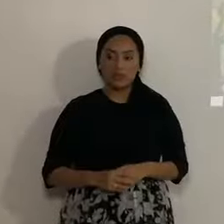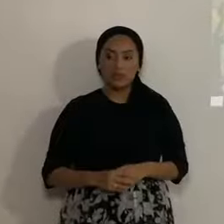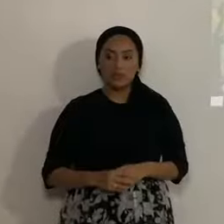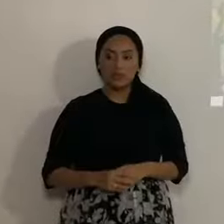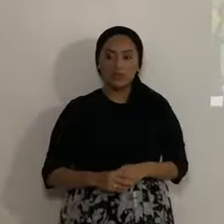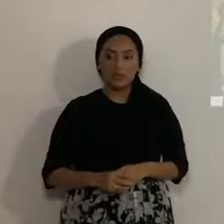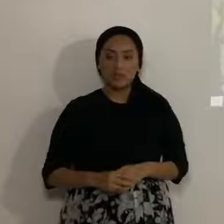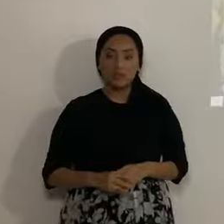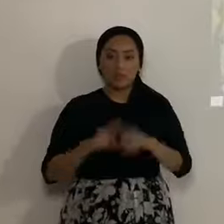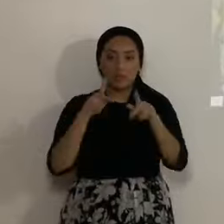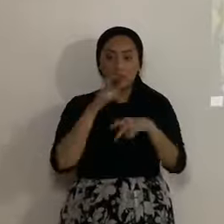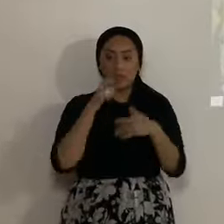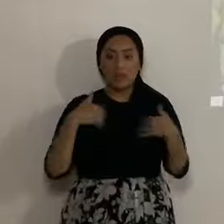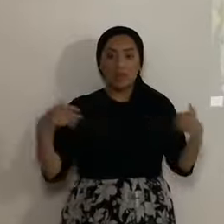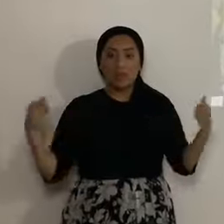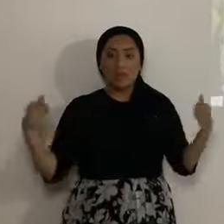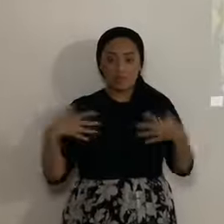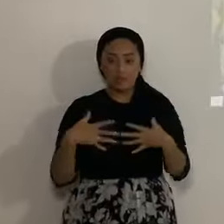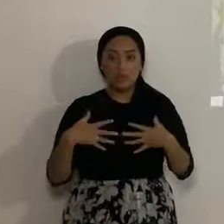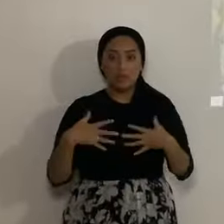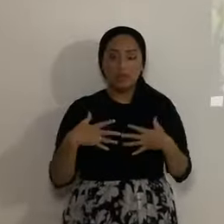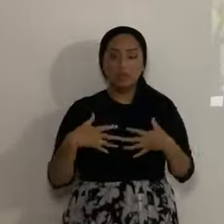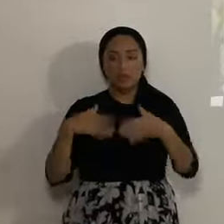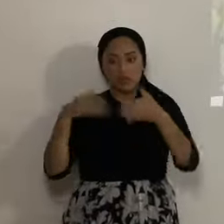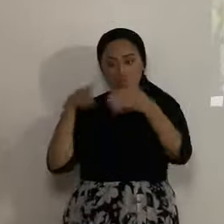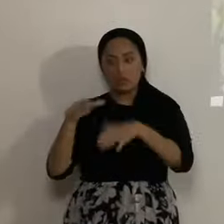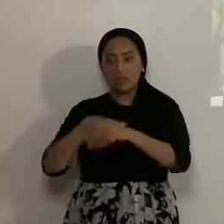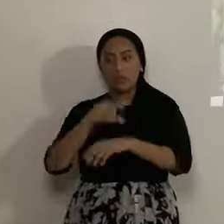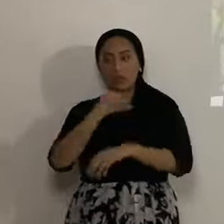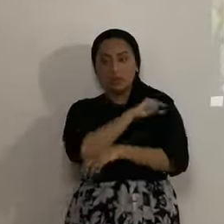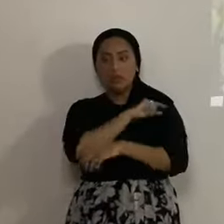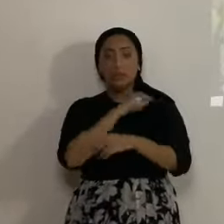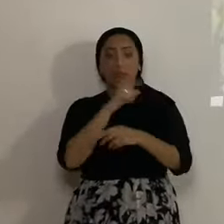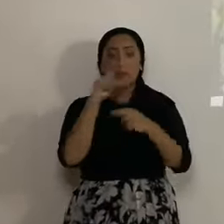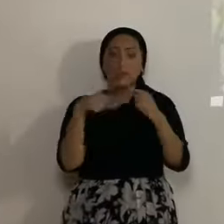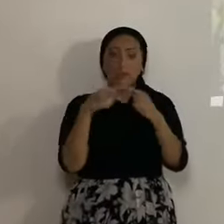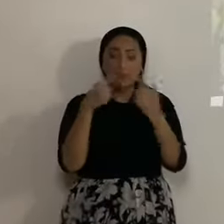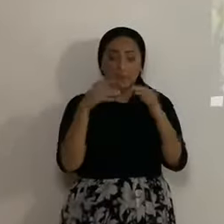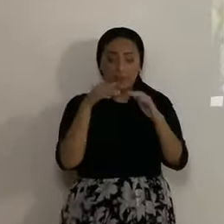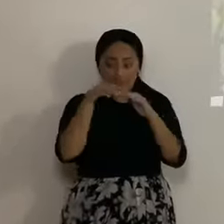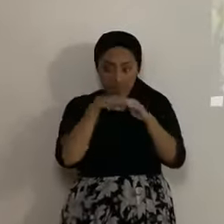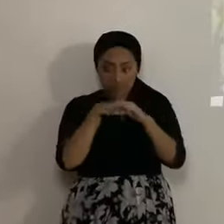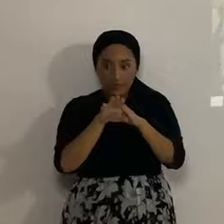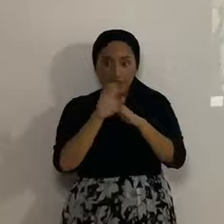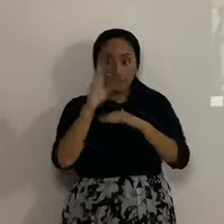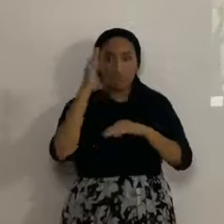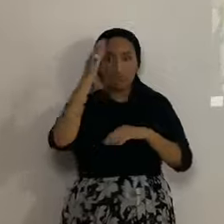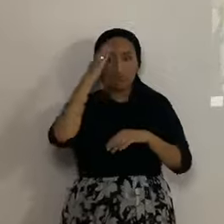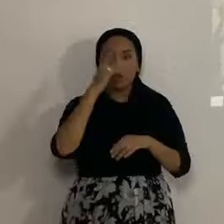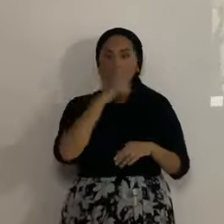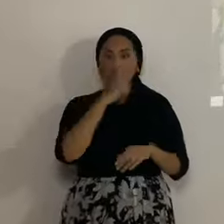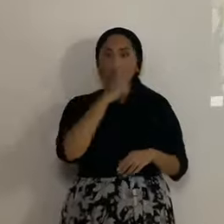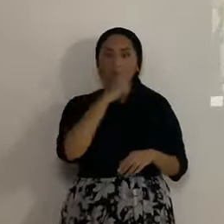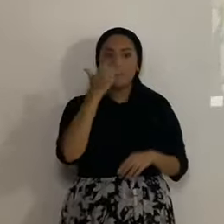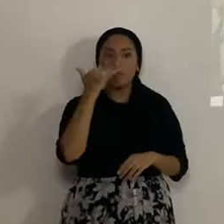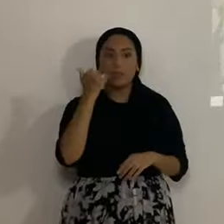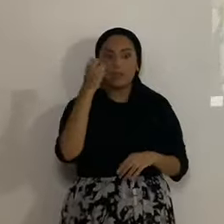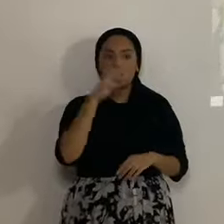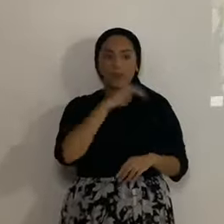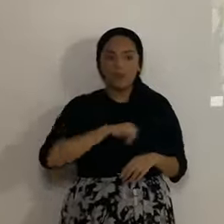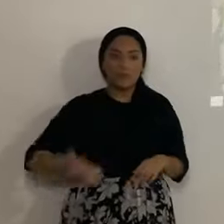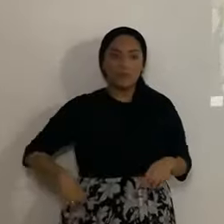como el que tiene miedo, depende de la culpabilidad, bueno, una vez que entra a conocer quién es Yasua, Hamashí,